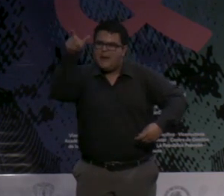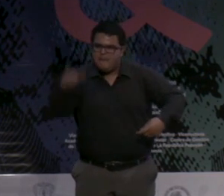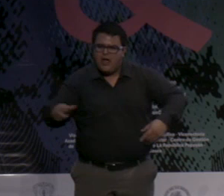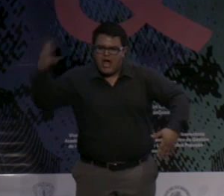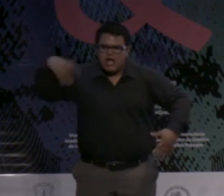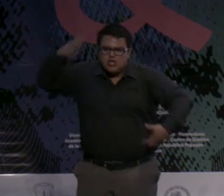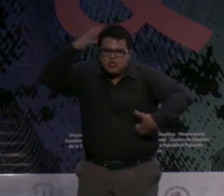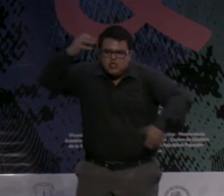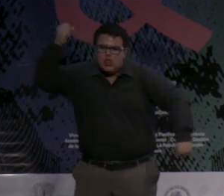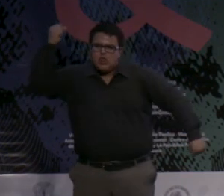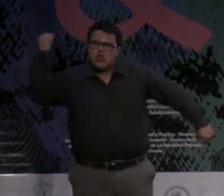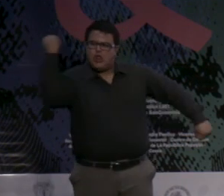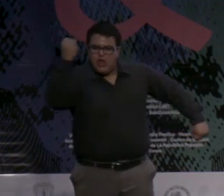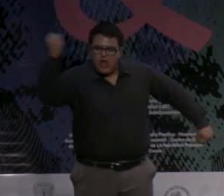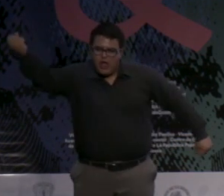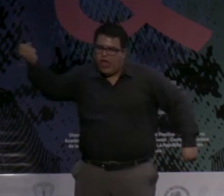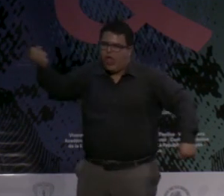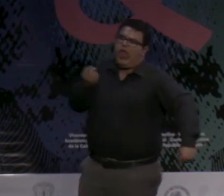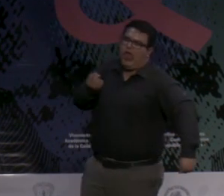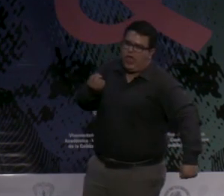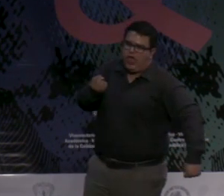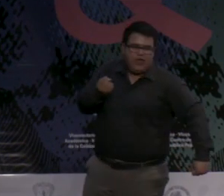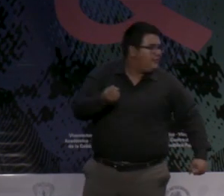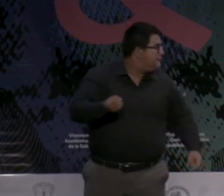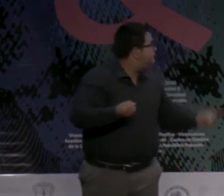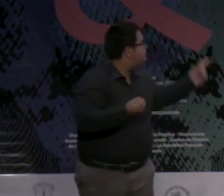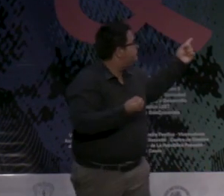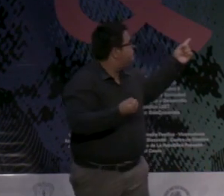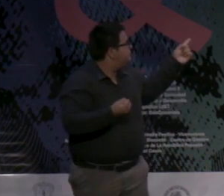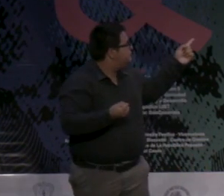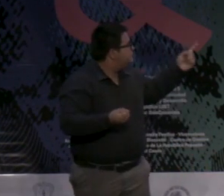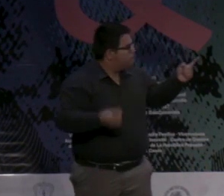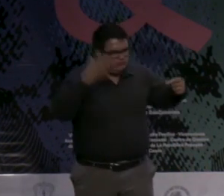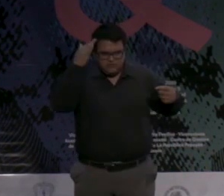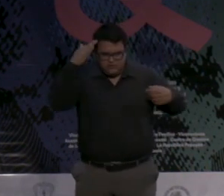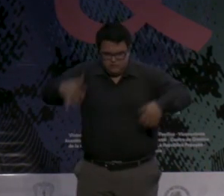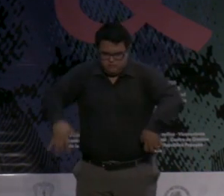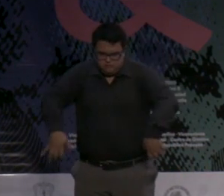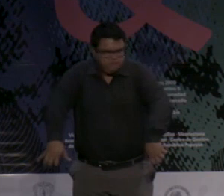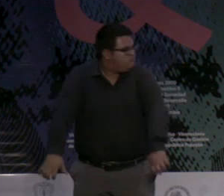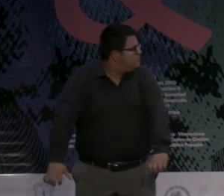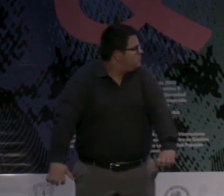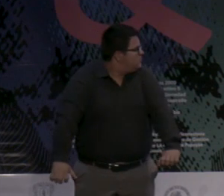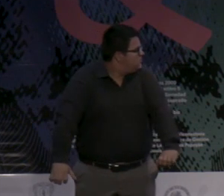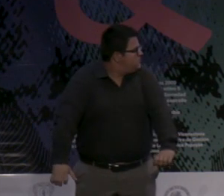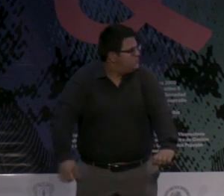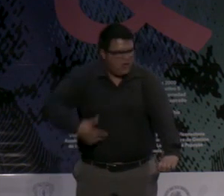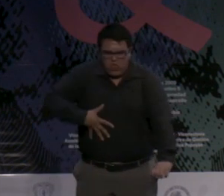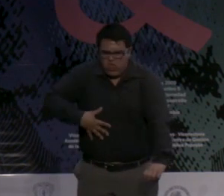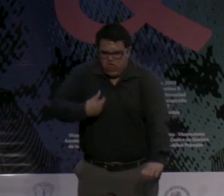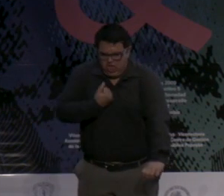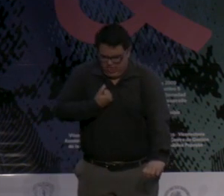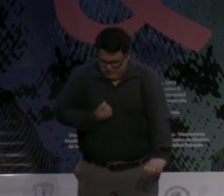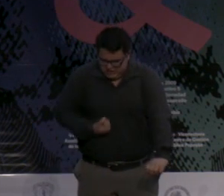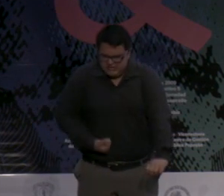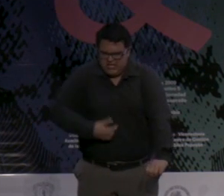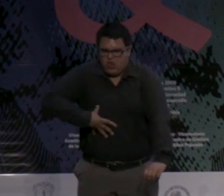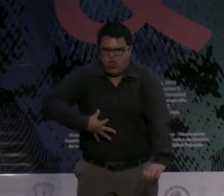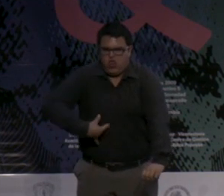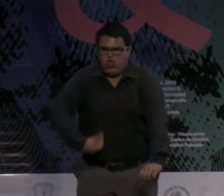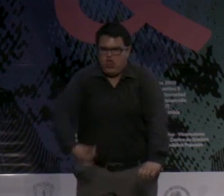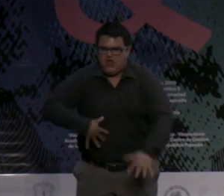paleolítico. Y ese bisonte, aunque está de pie, está moribundo, sus tripas cuelgan, ya fue herido. Parece